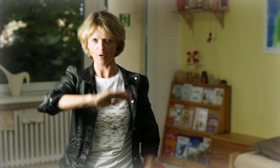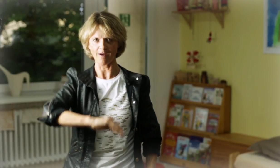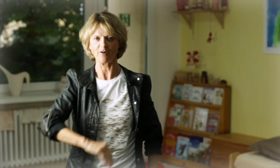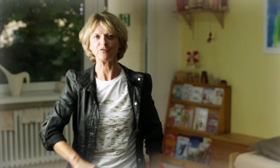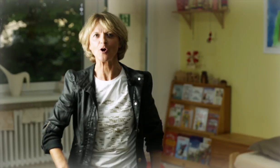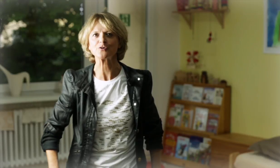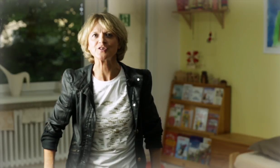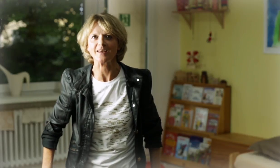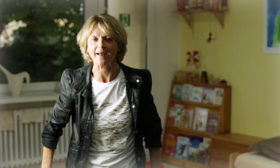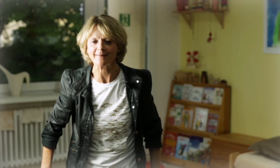v noci jen,